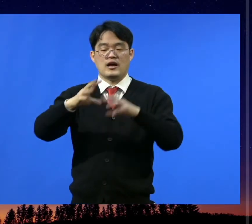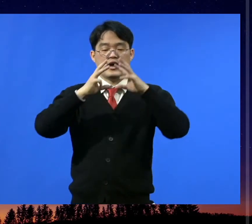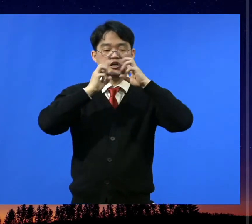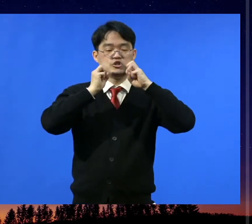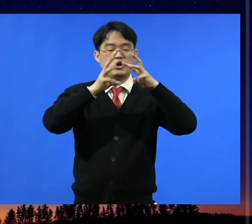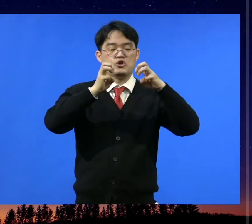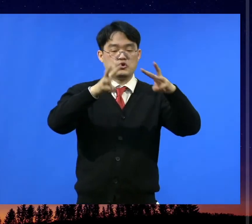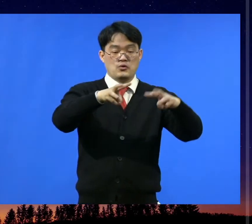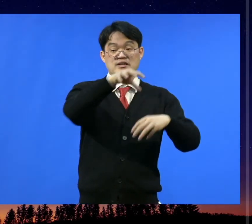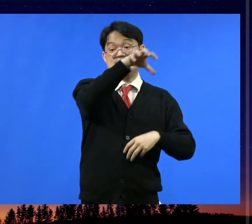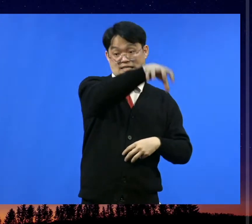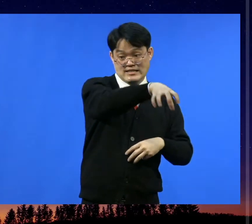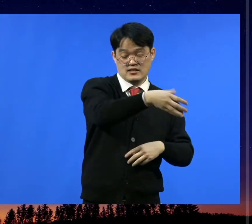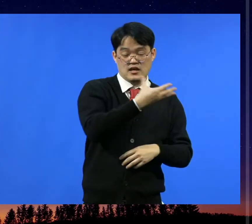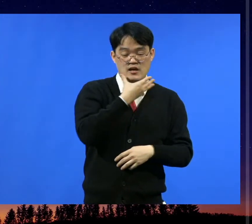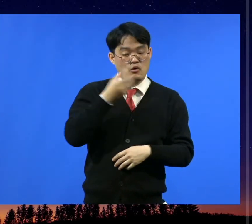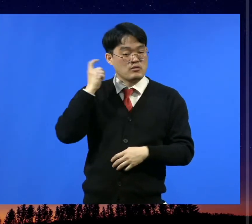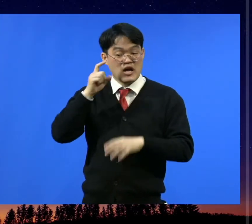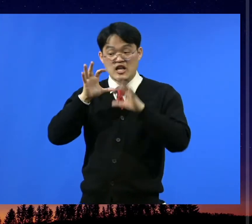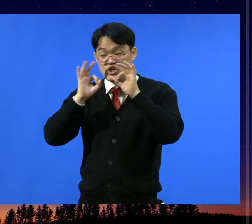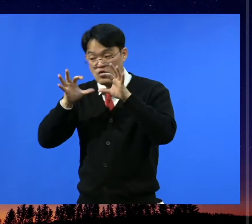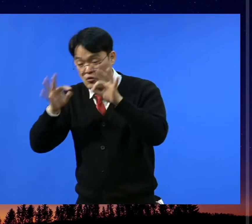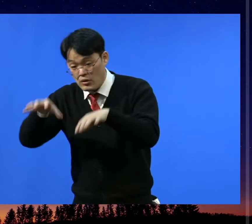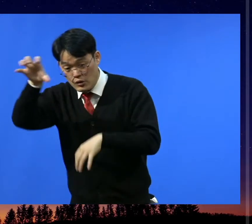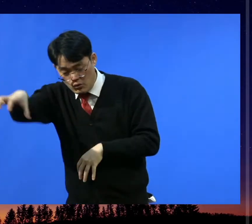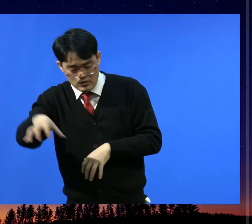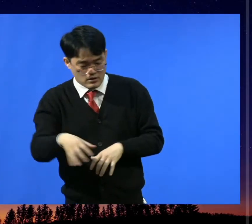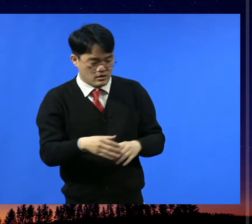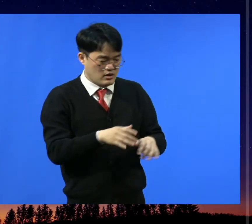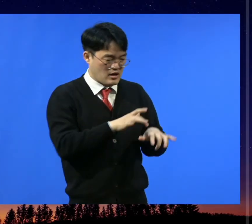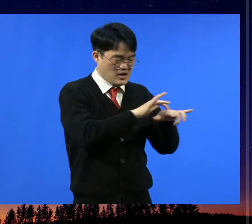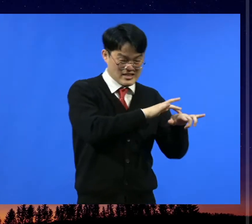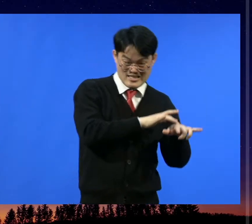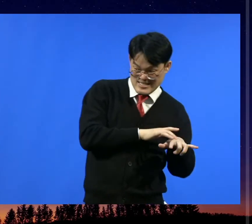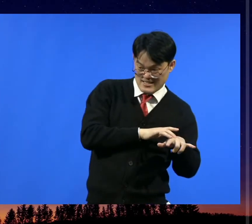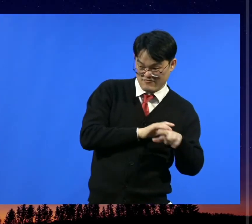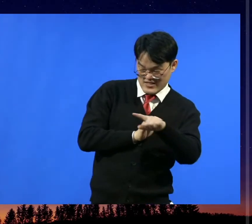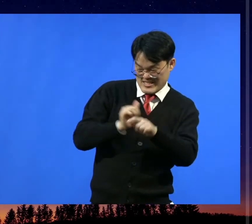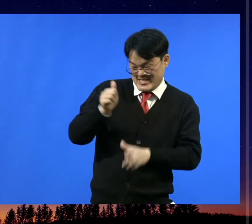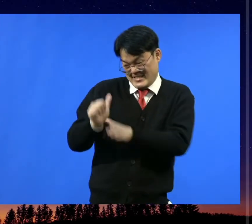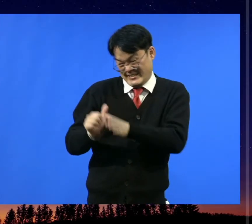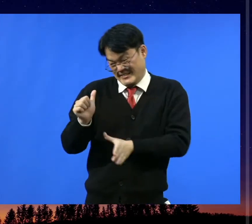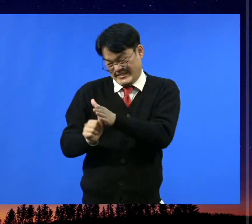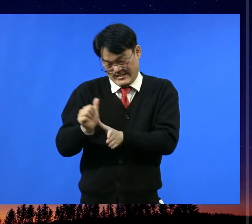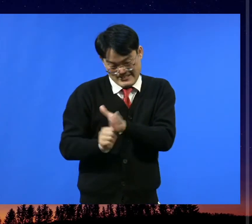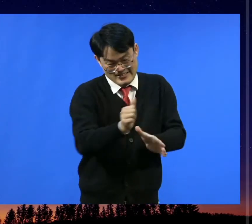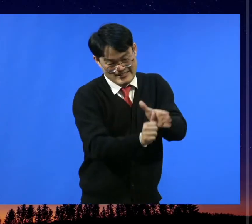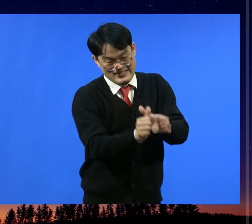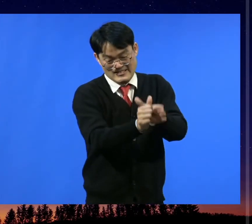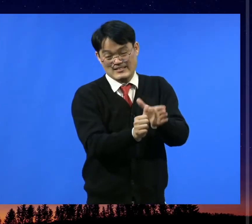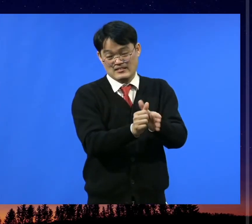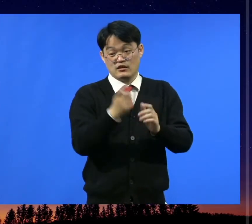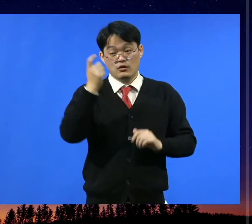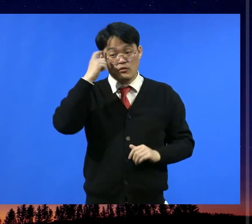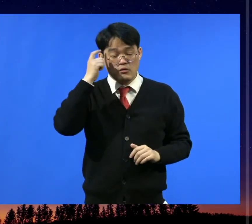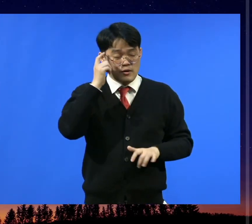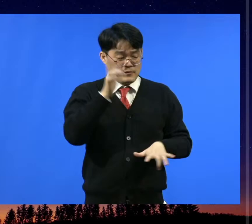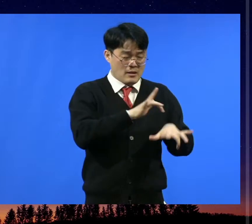현장에 마귀가 가장 공격을 많이 해요. 그 마귀가 장악하고 있는 곳이잖아요. 그죠?